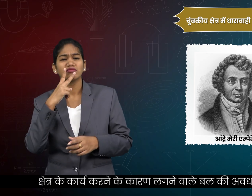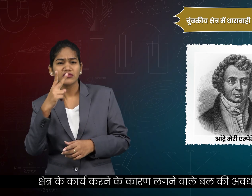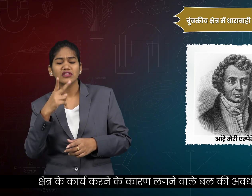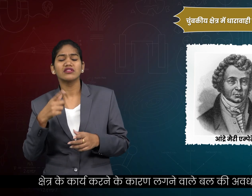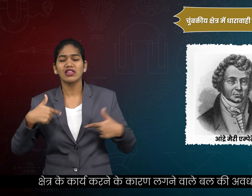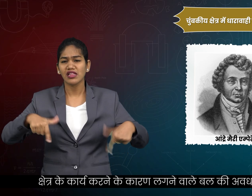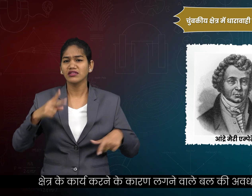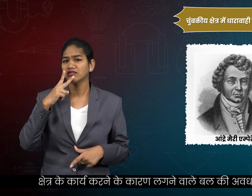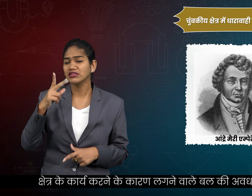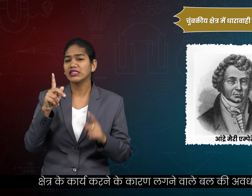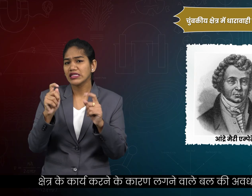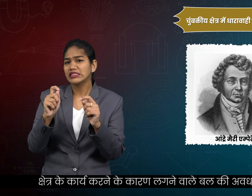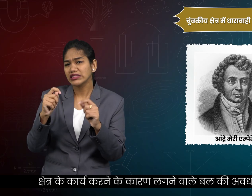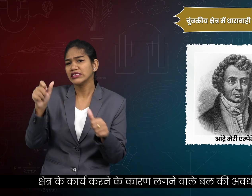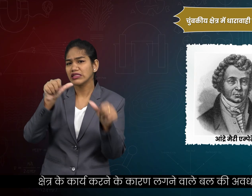समझें।